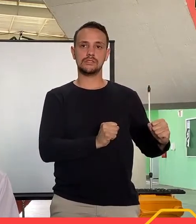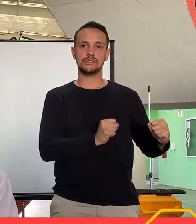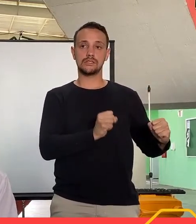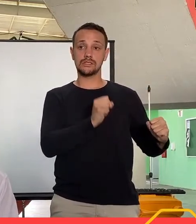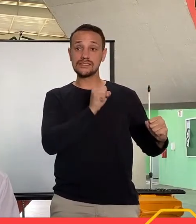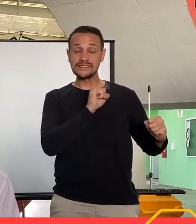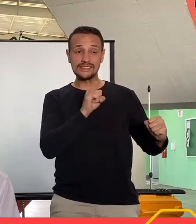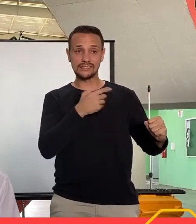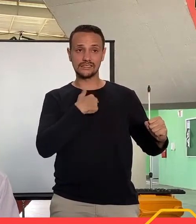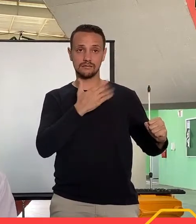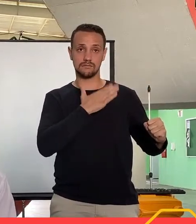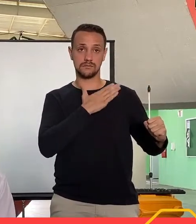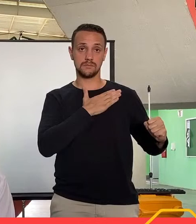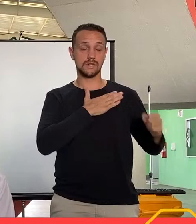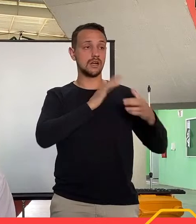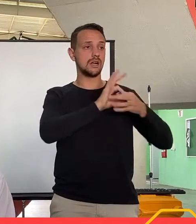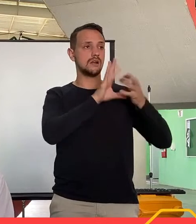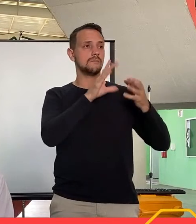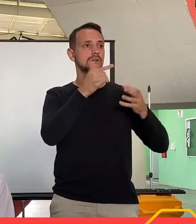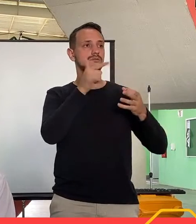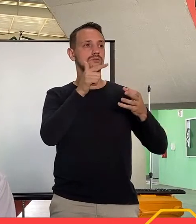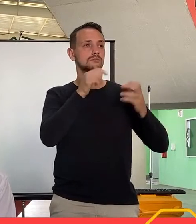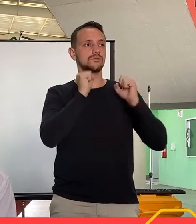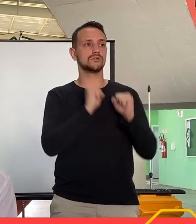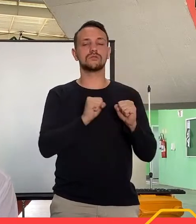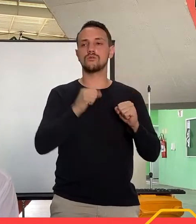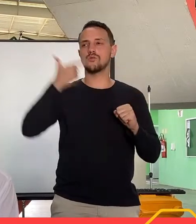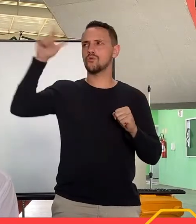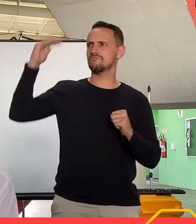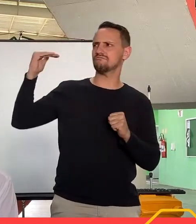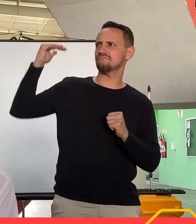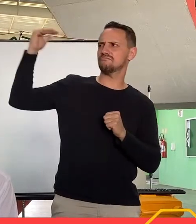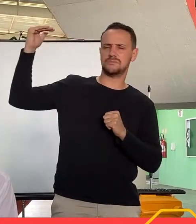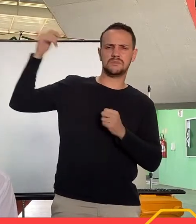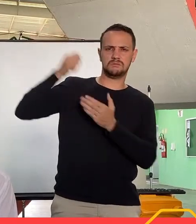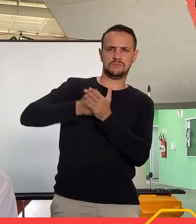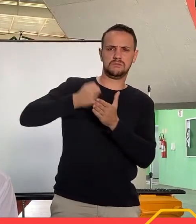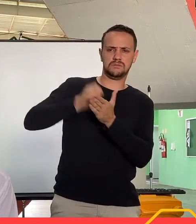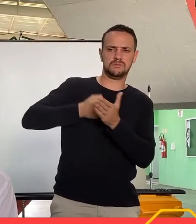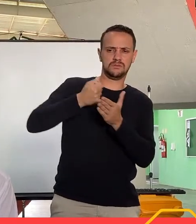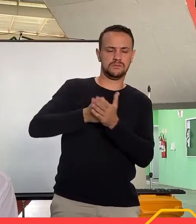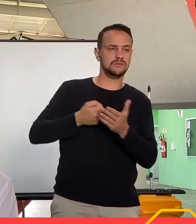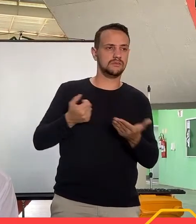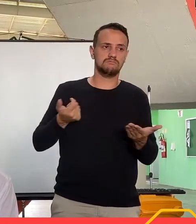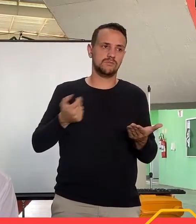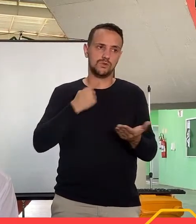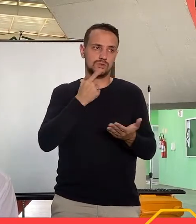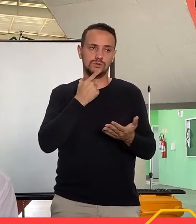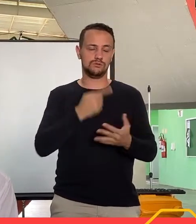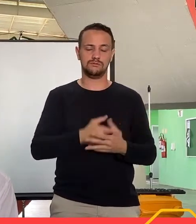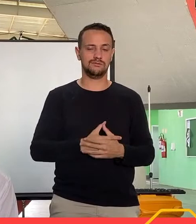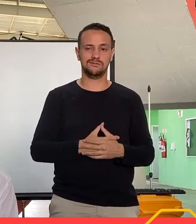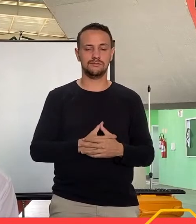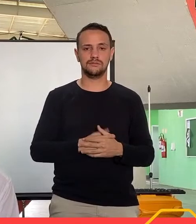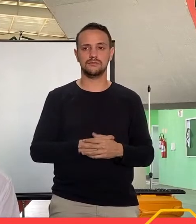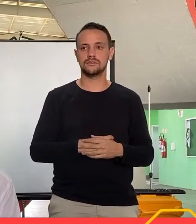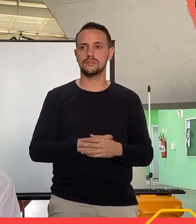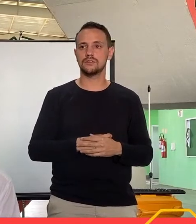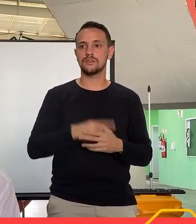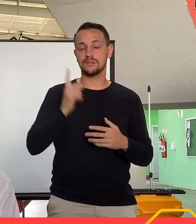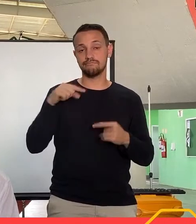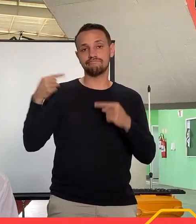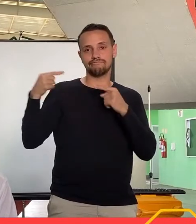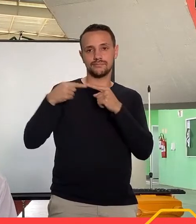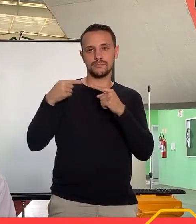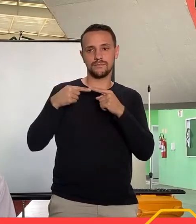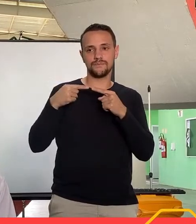poder não defender a sua própria liberdade, não serão os donos do poder que vão defender. Então, essa relação